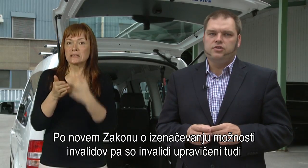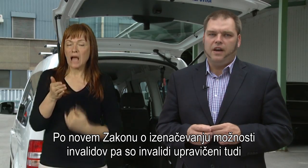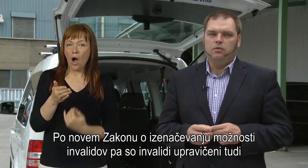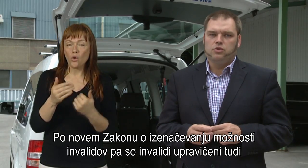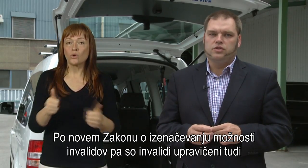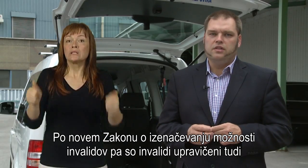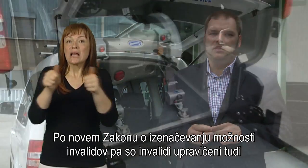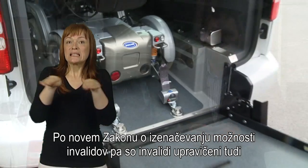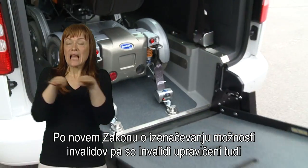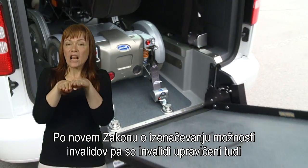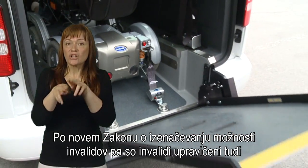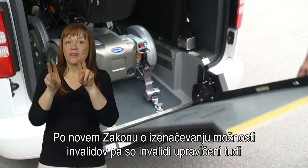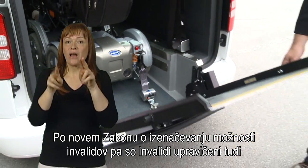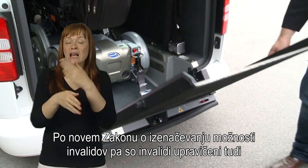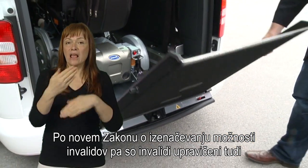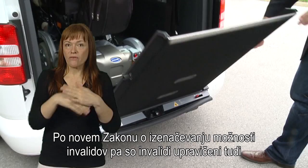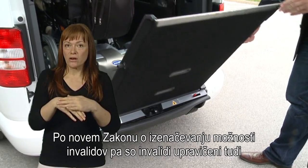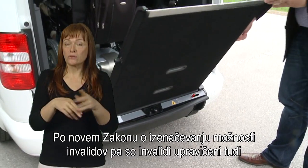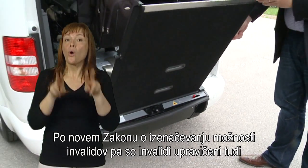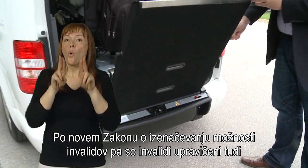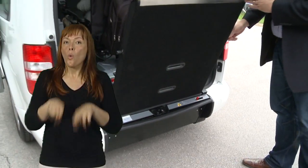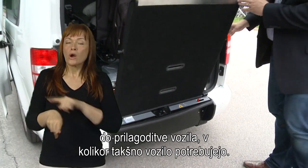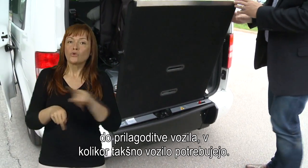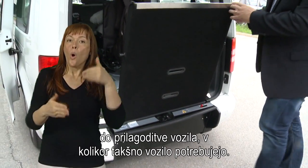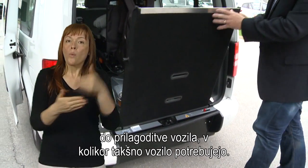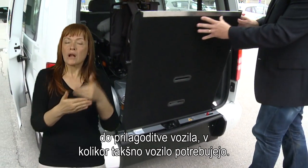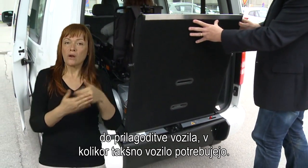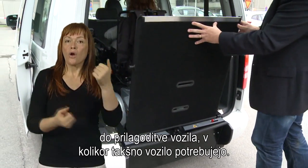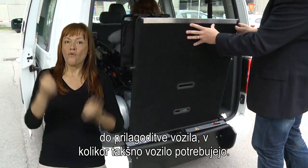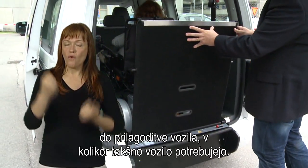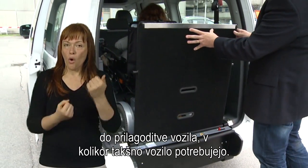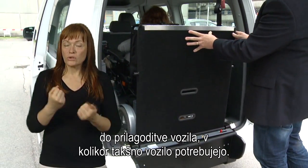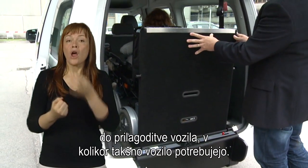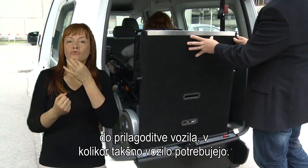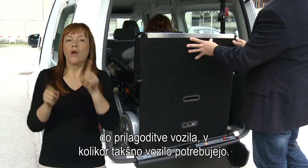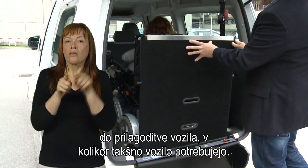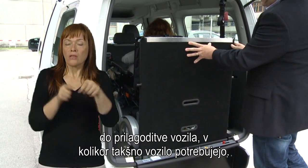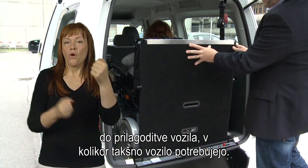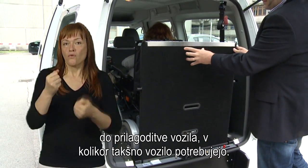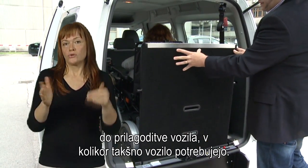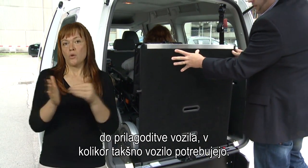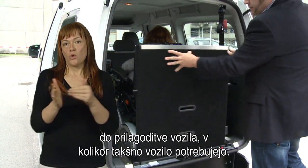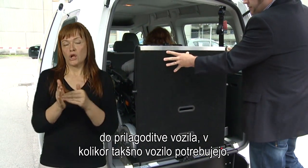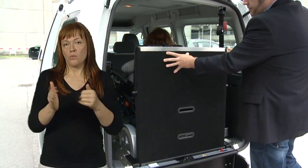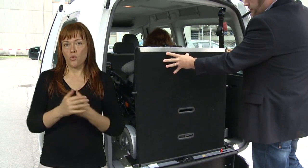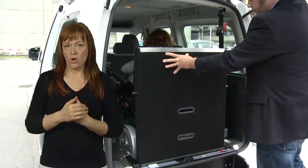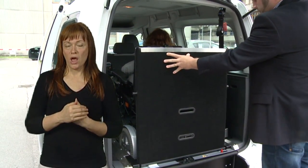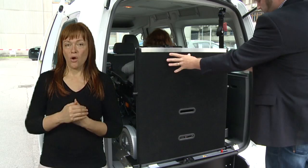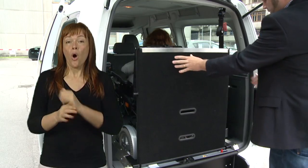zakonu o izenačevanju možnosti invalidov pa so invalidi upravičeni tudi do prilagoditve vozila, vkolikor takšno vozilo